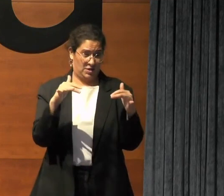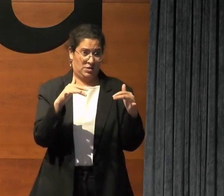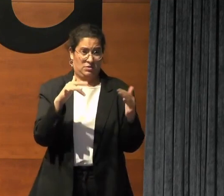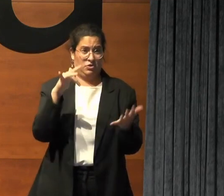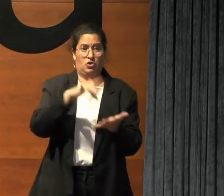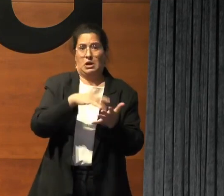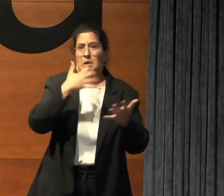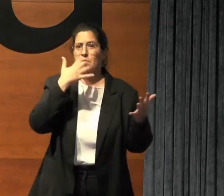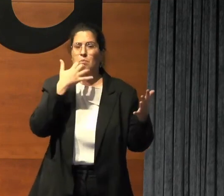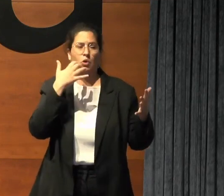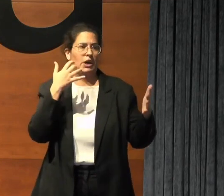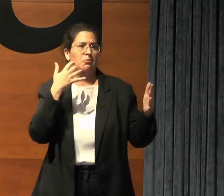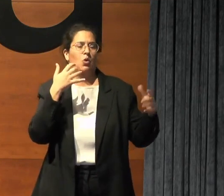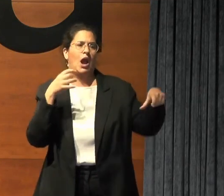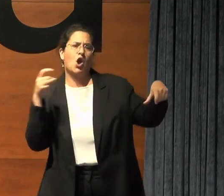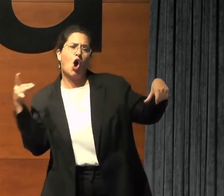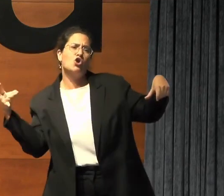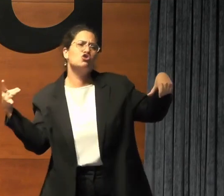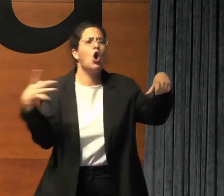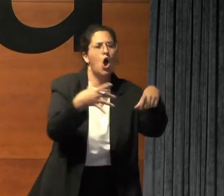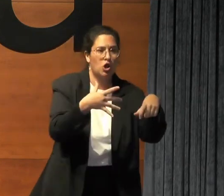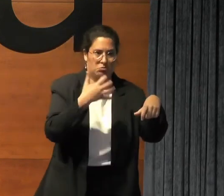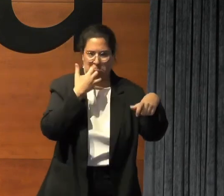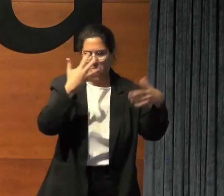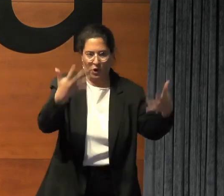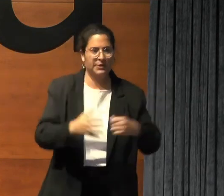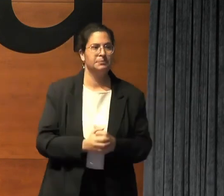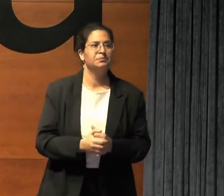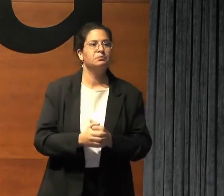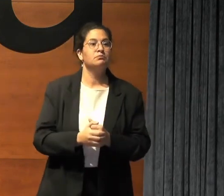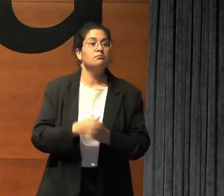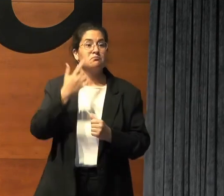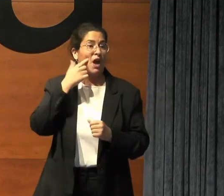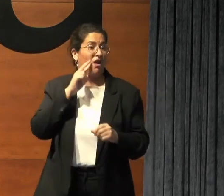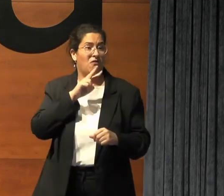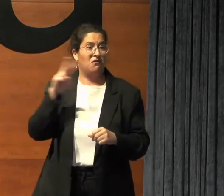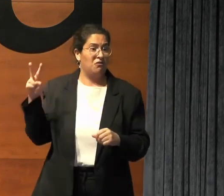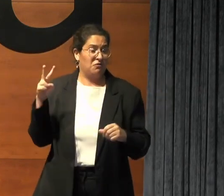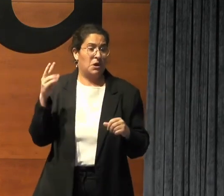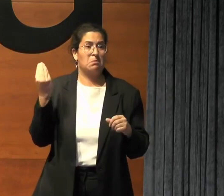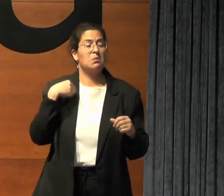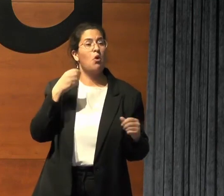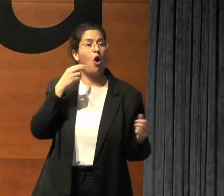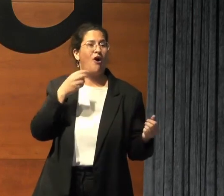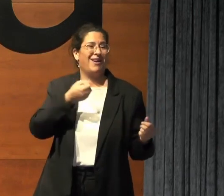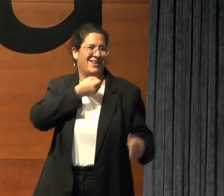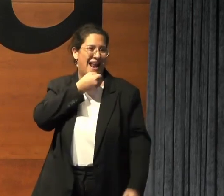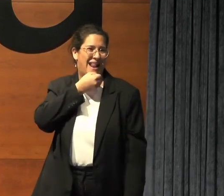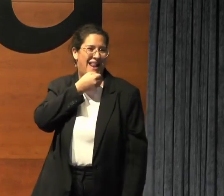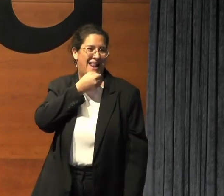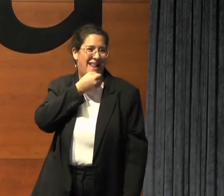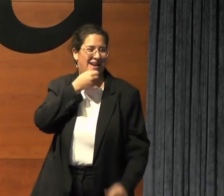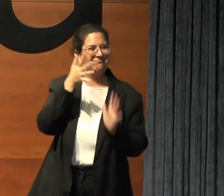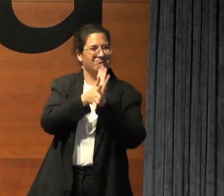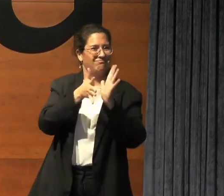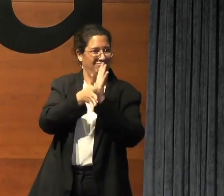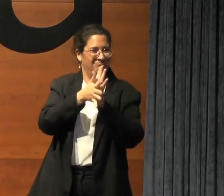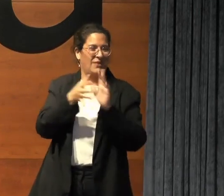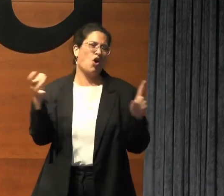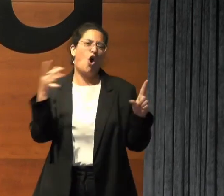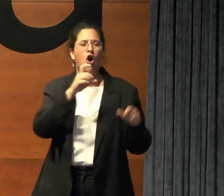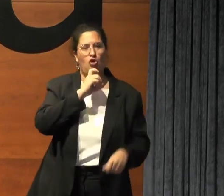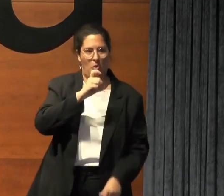En el momento de las noticias de deportes, imaginaros un partido de fútbol, cuando se está narrando un gol,